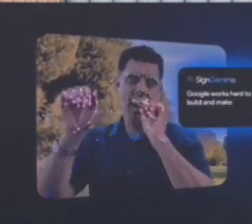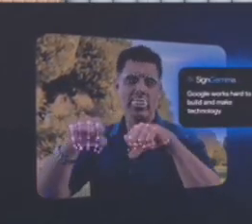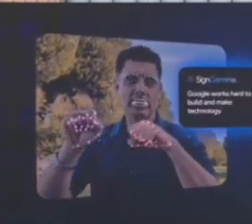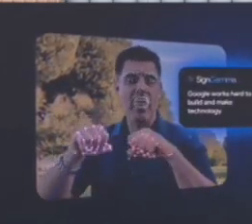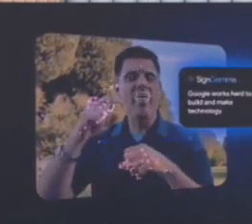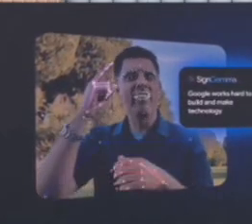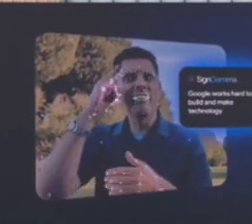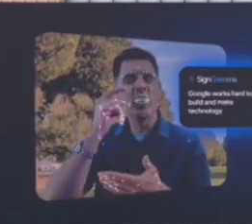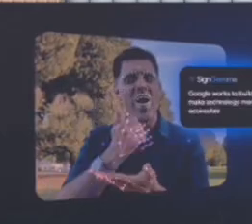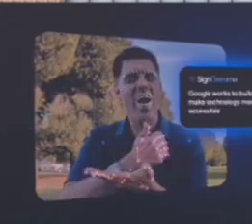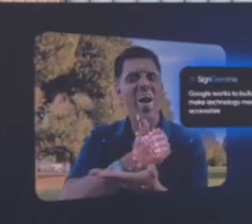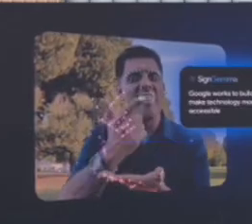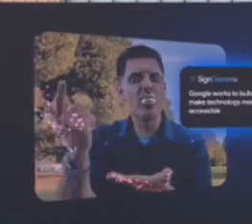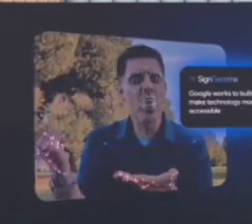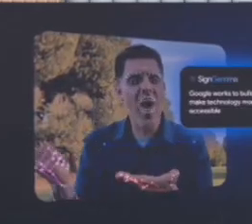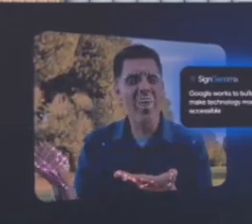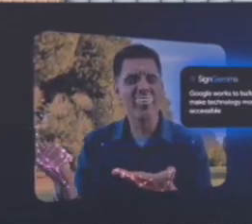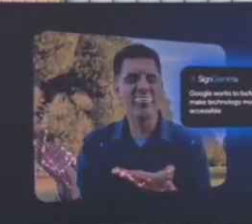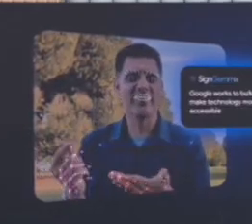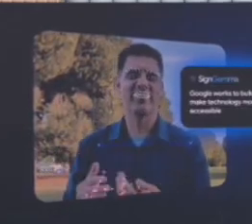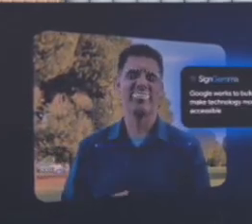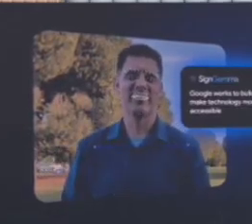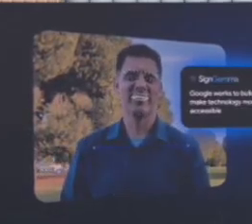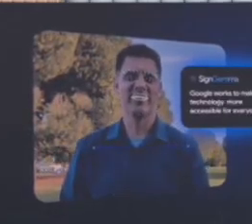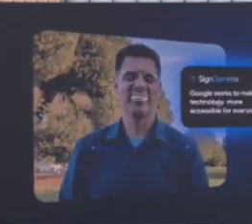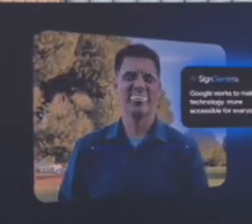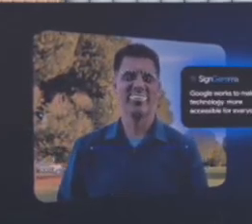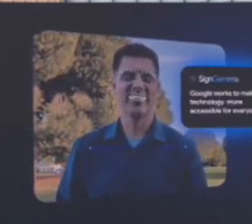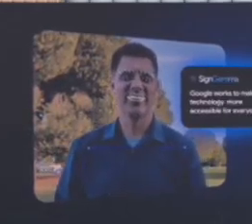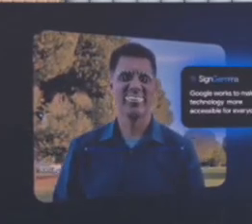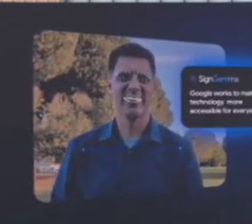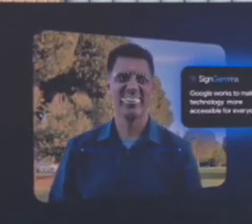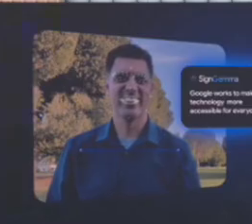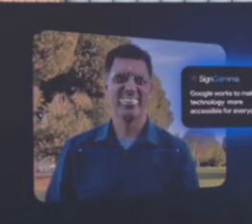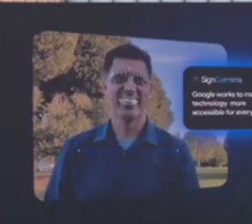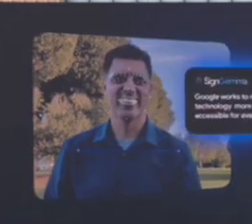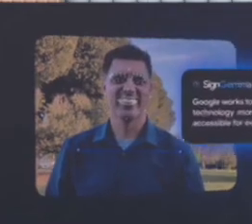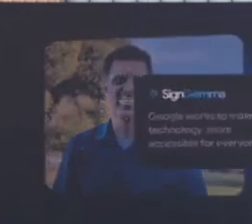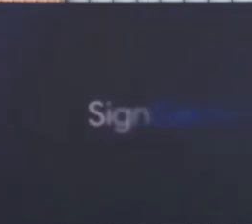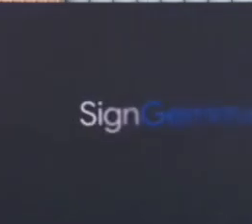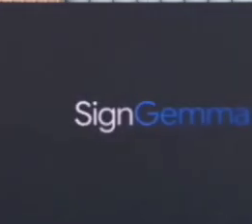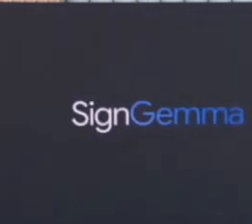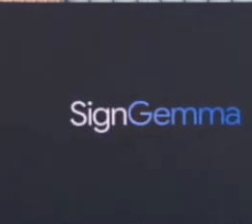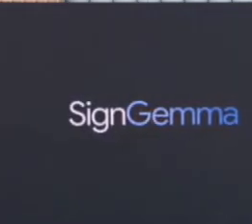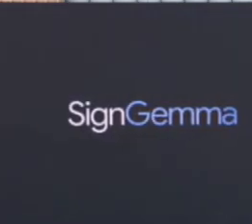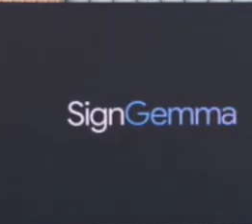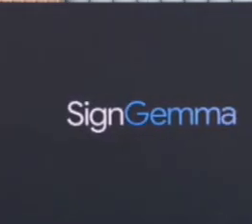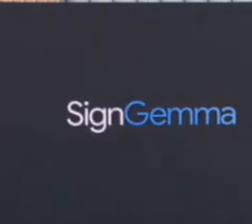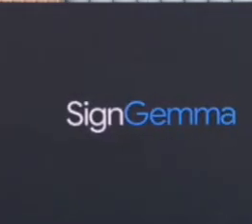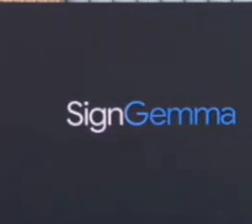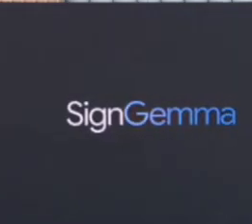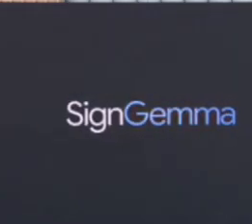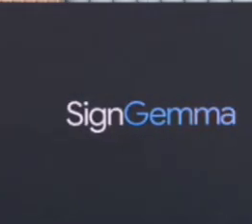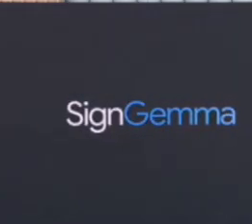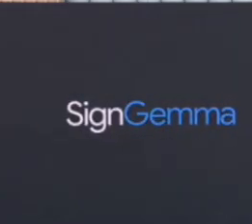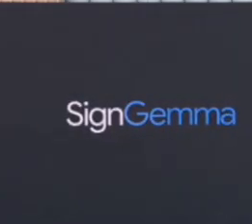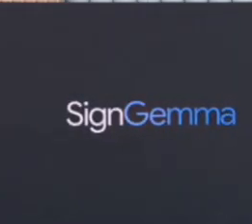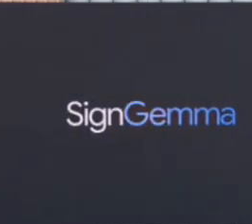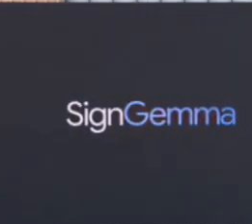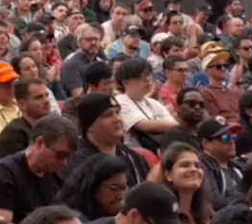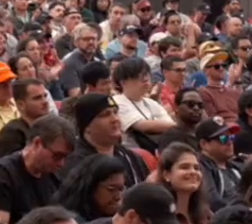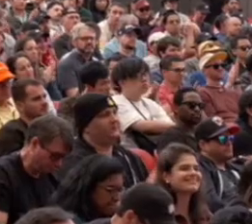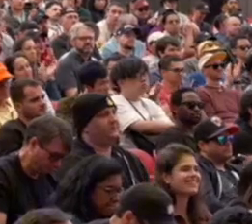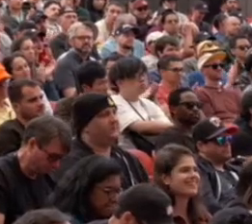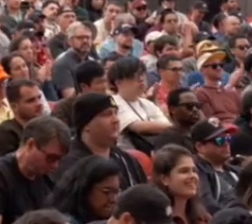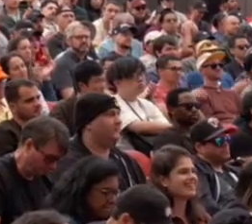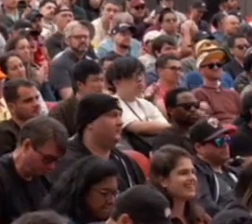signes. Et moi, quand j'ai vu cette vidéo, j'ai plein de questions qui me viennent à l'esprit en me disant, mais est-ce